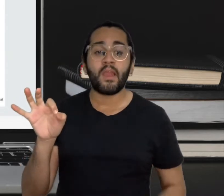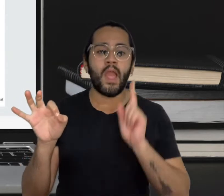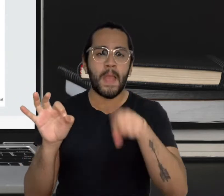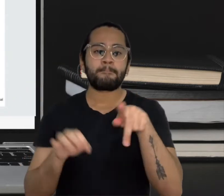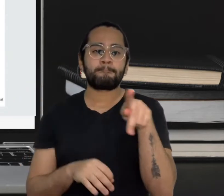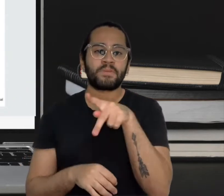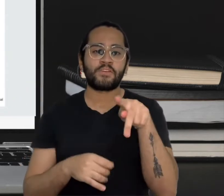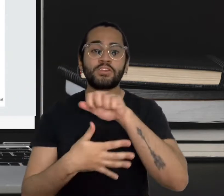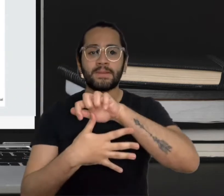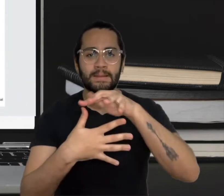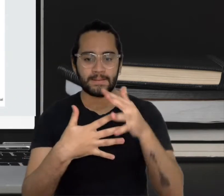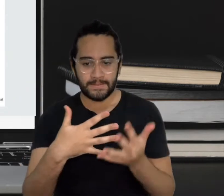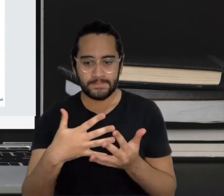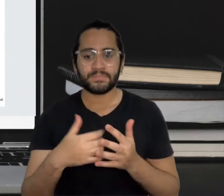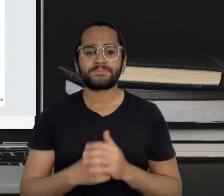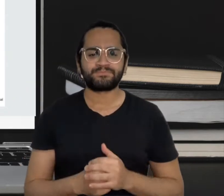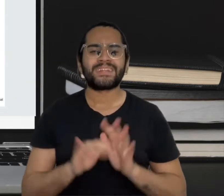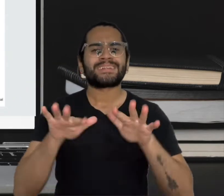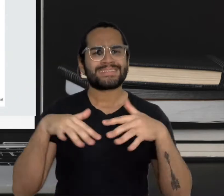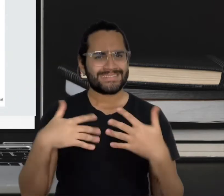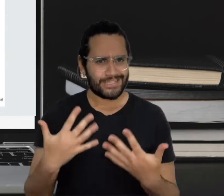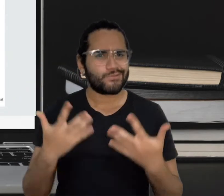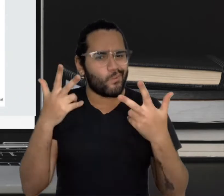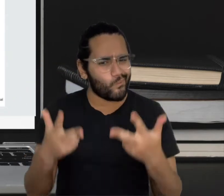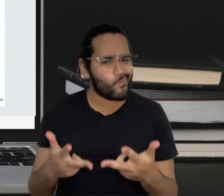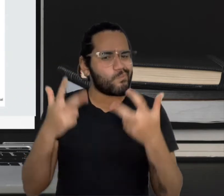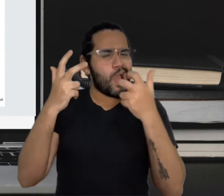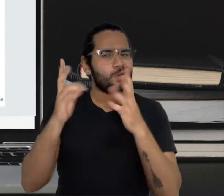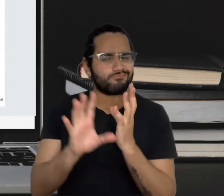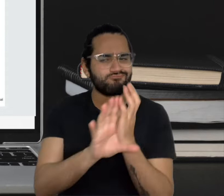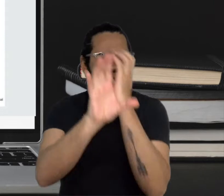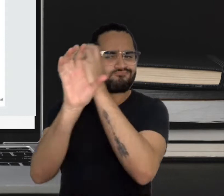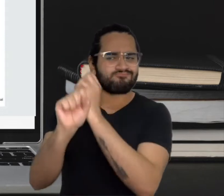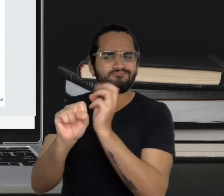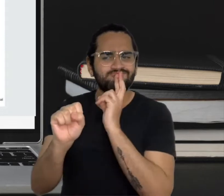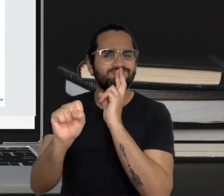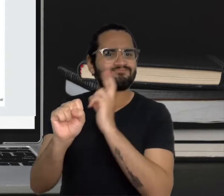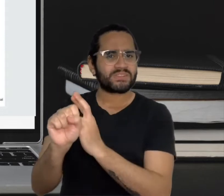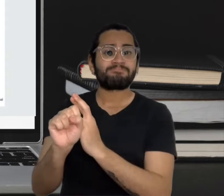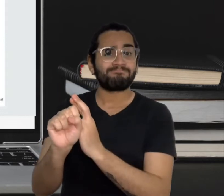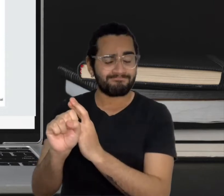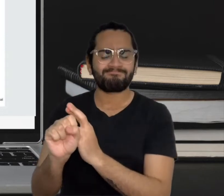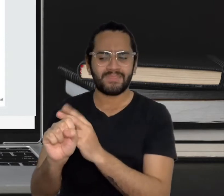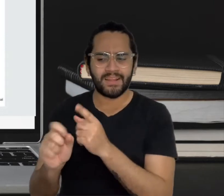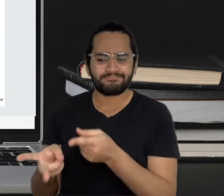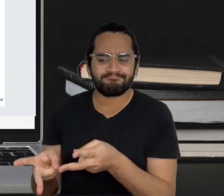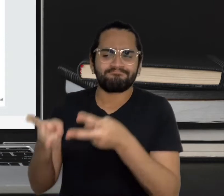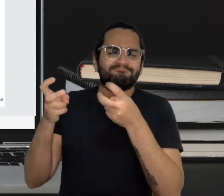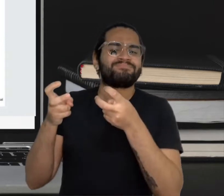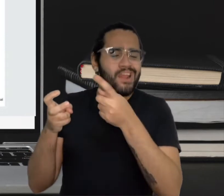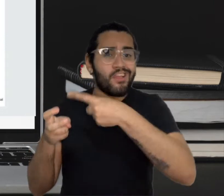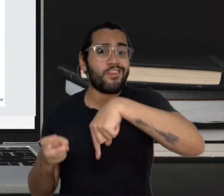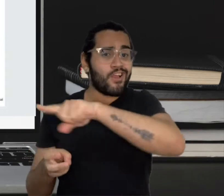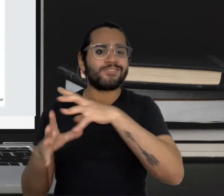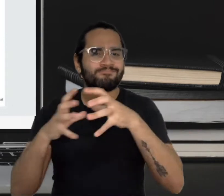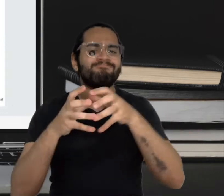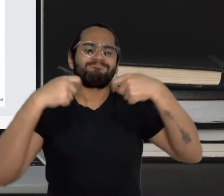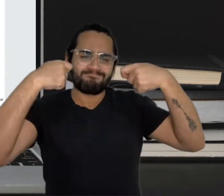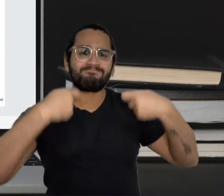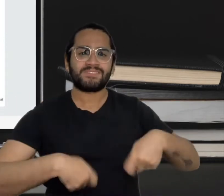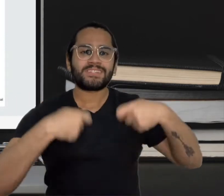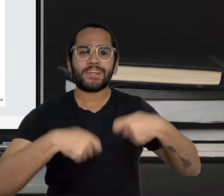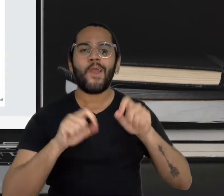16,6% como professor de Libras. Ao investigarmos a preferência dos respondentes, observamos que esses